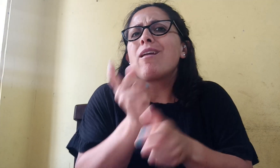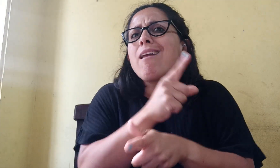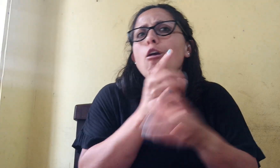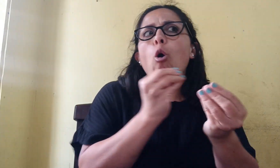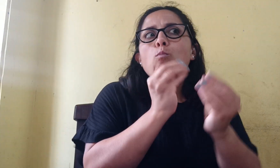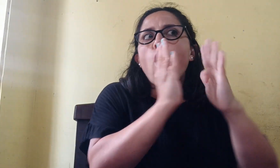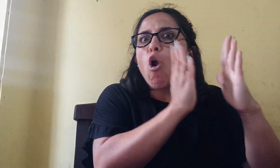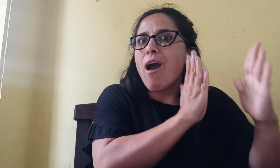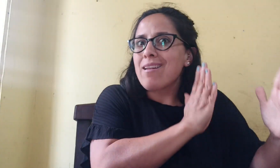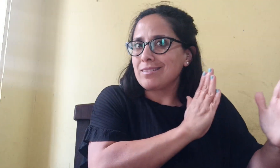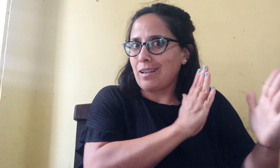nervioso.